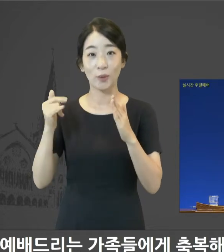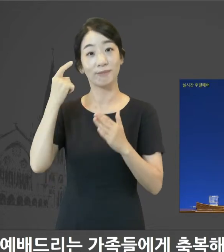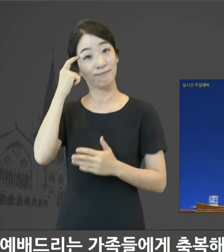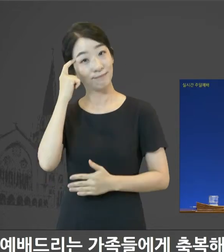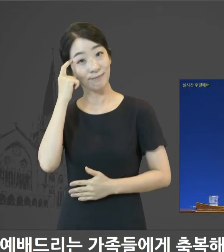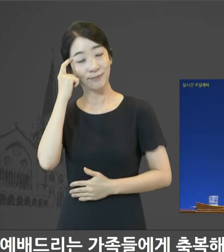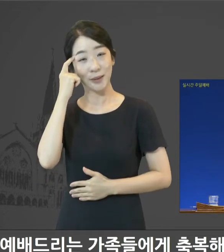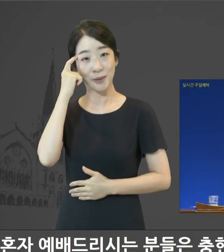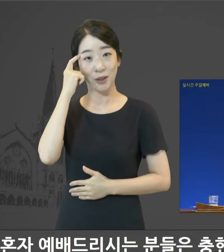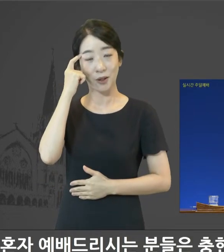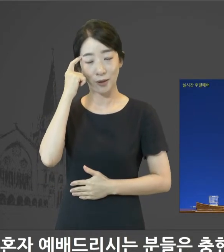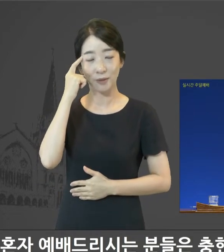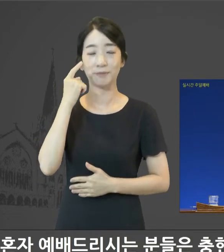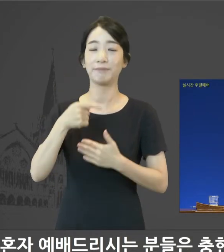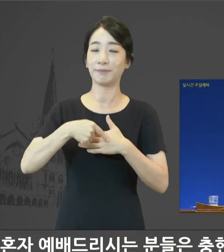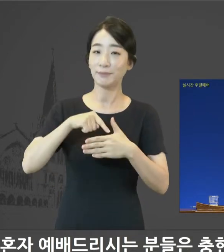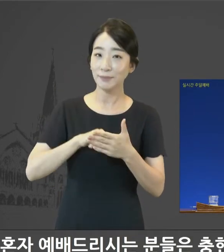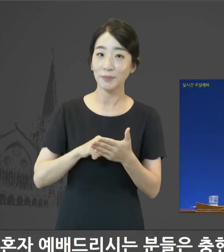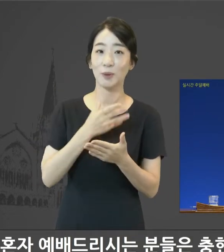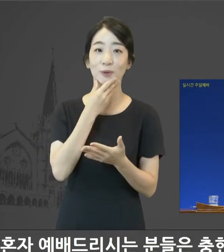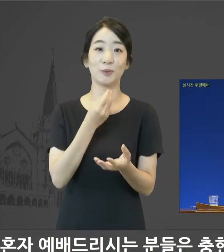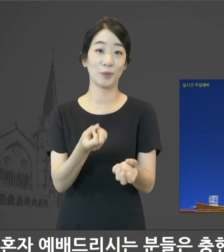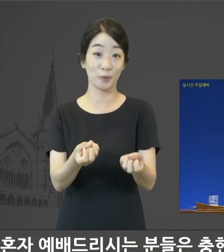아름다운 인사 나눠주시기 바랍니다.